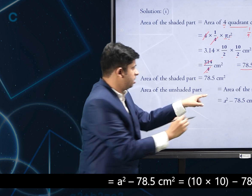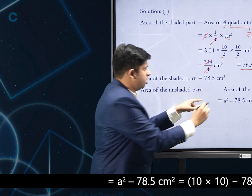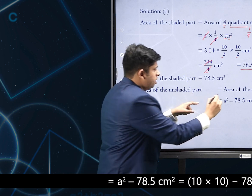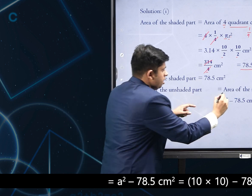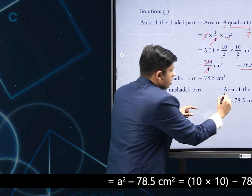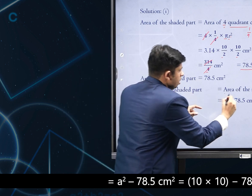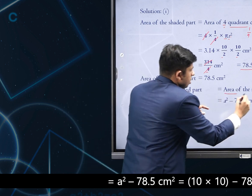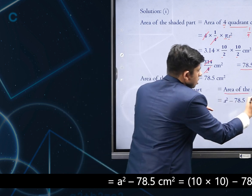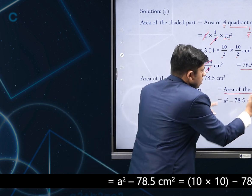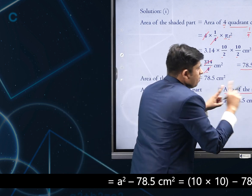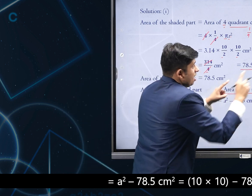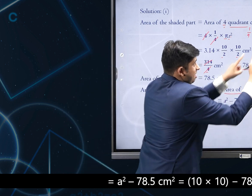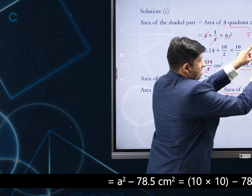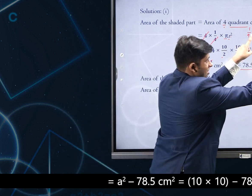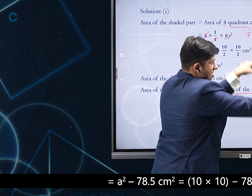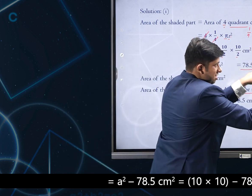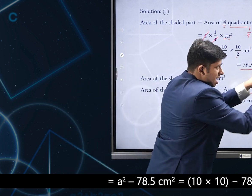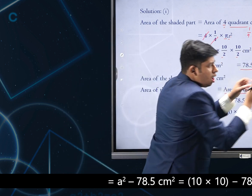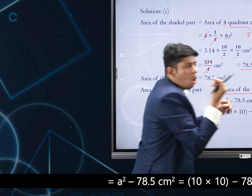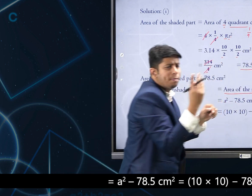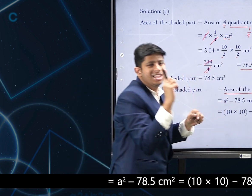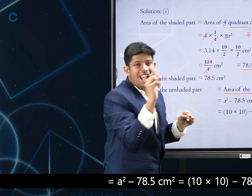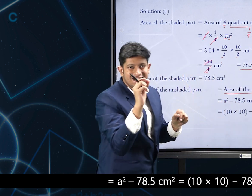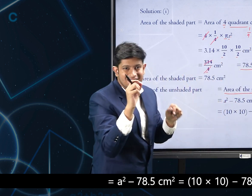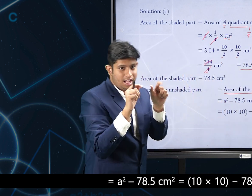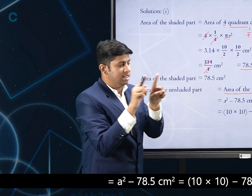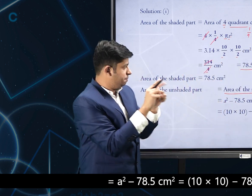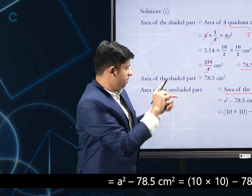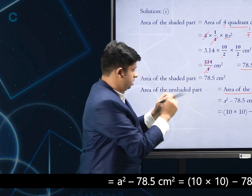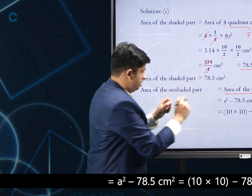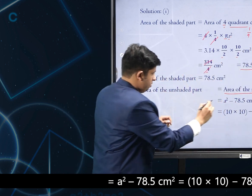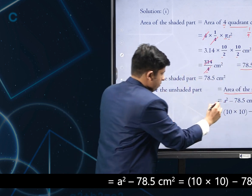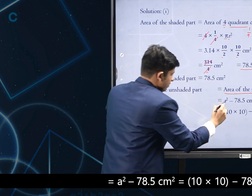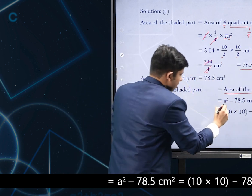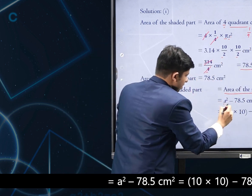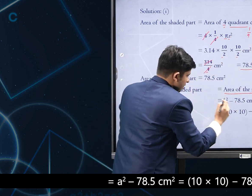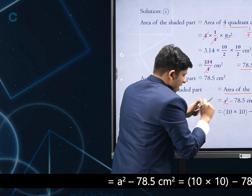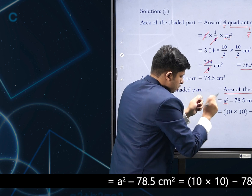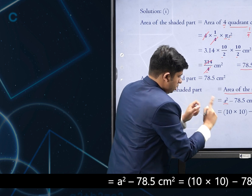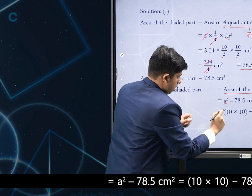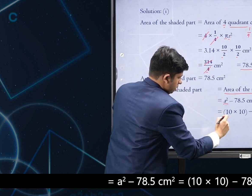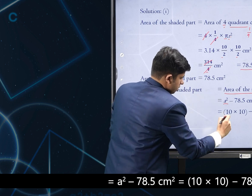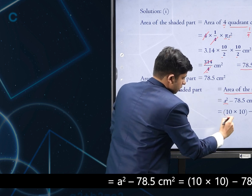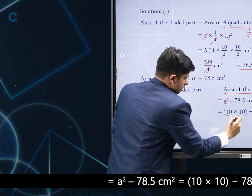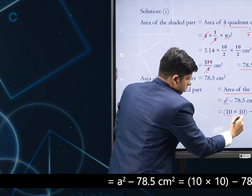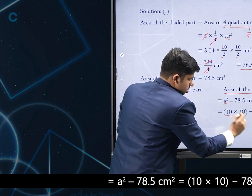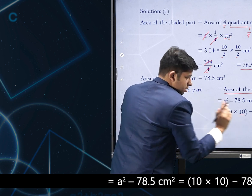= a² మైనస్ 78.5 సెంటీమీటర్². = 10 × 10